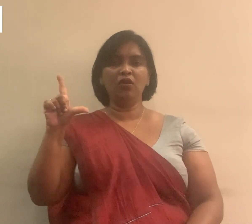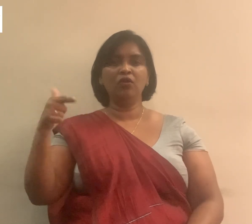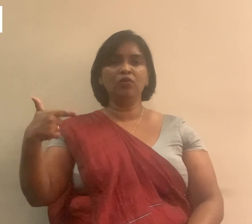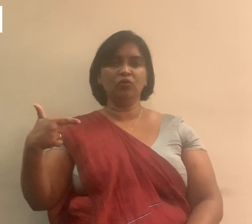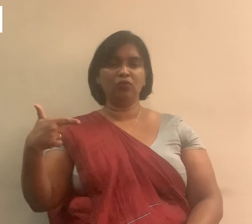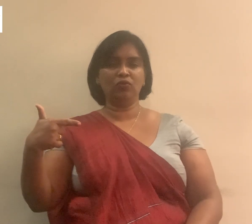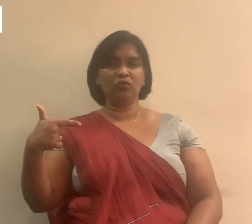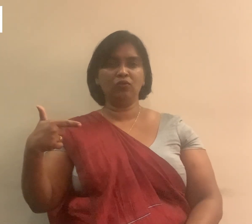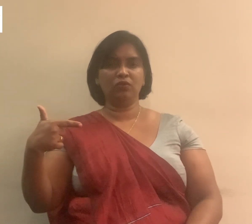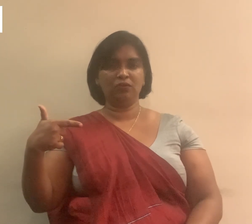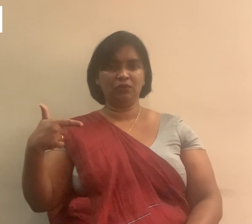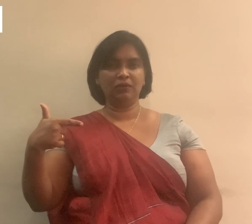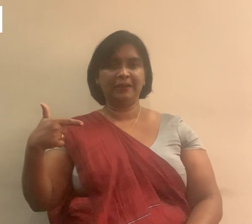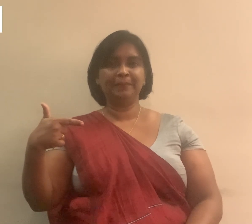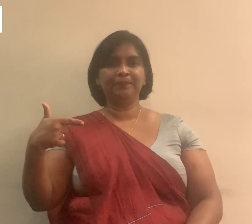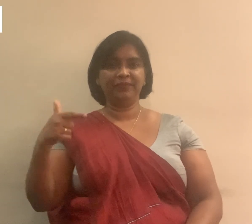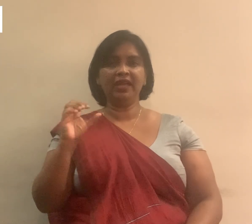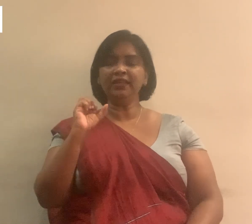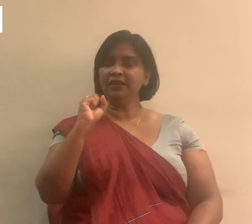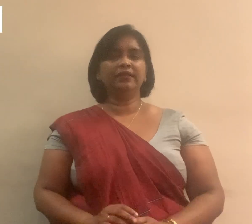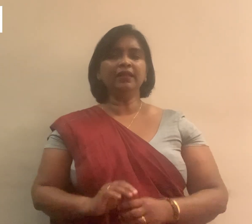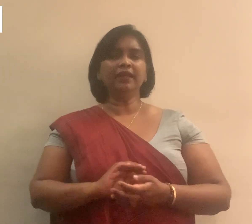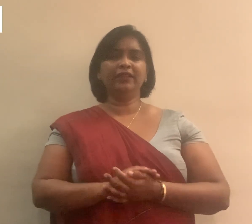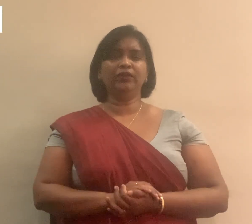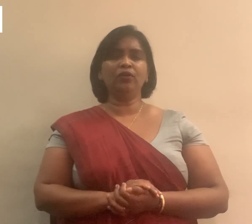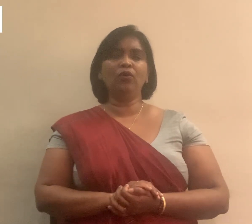ඕලු. හරි? එතකොට